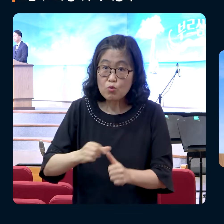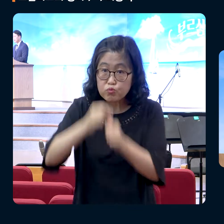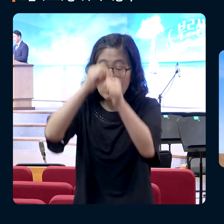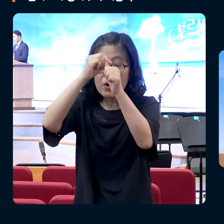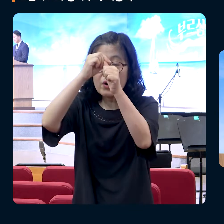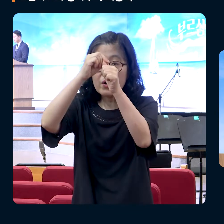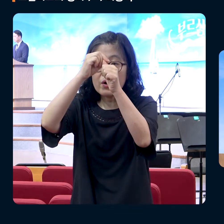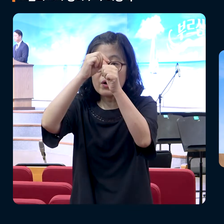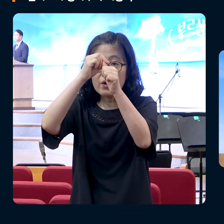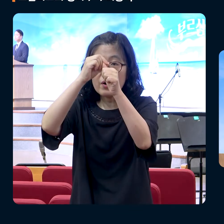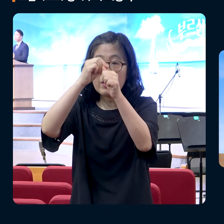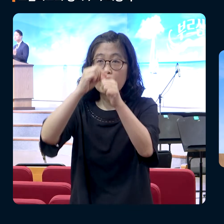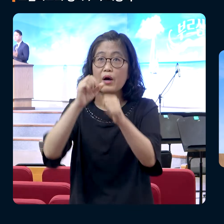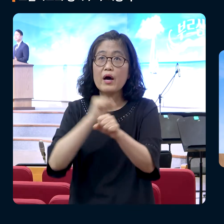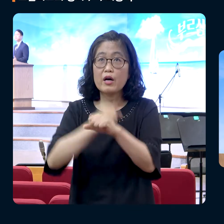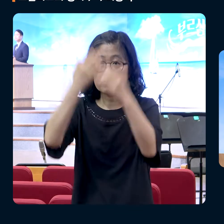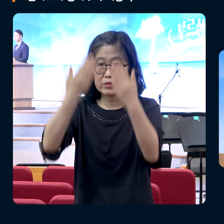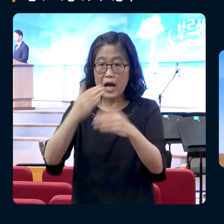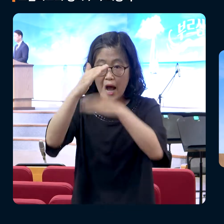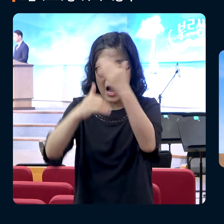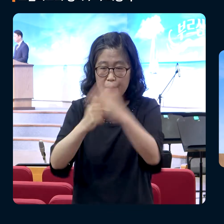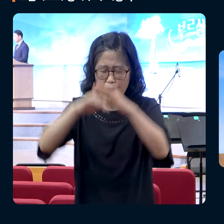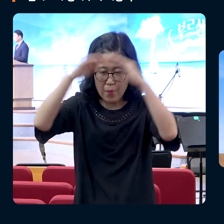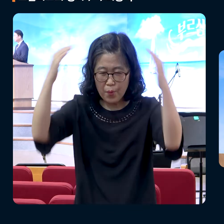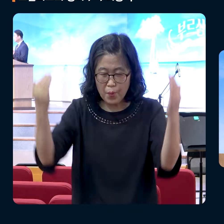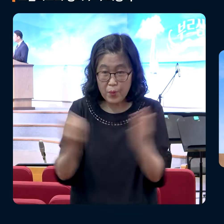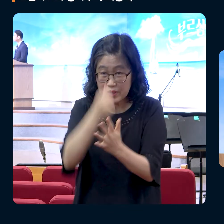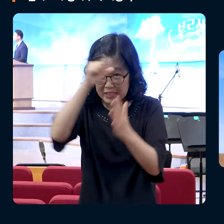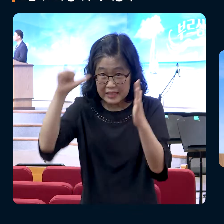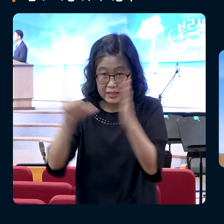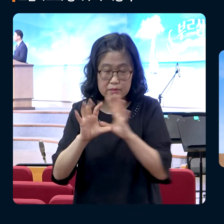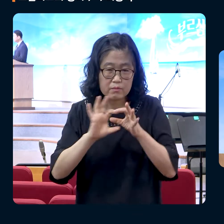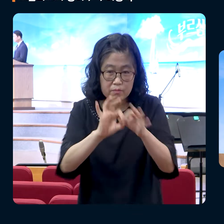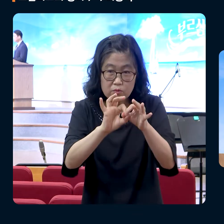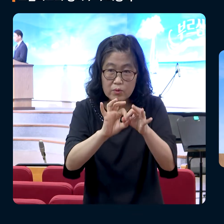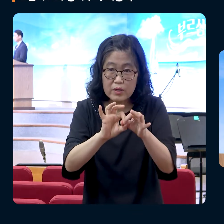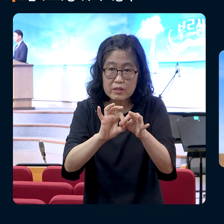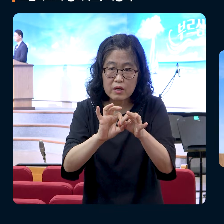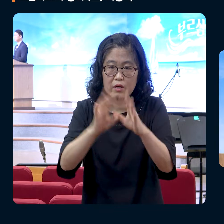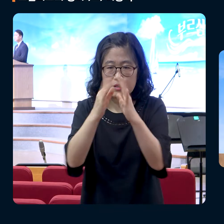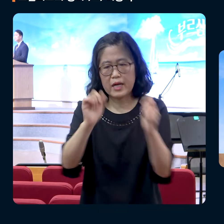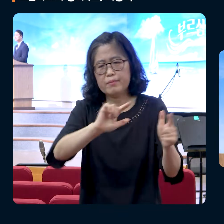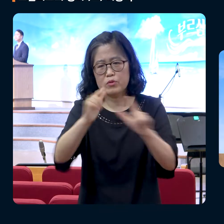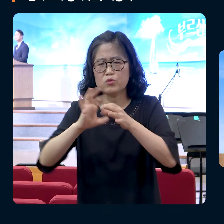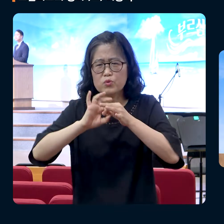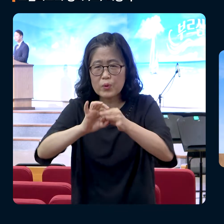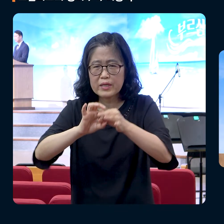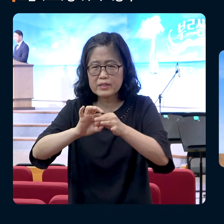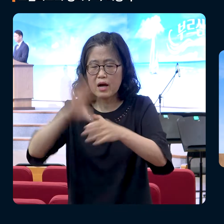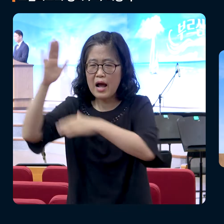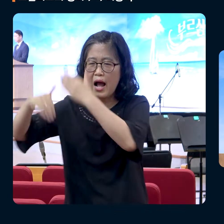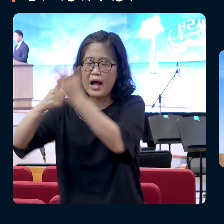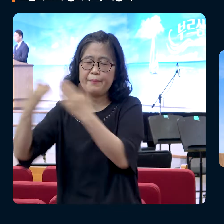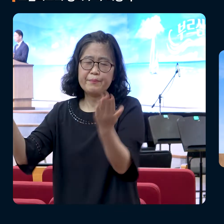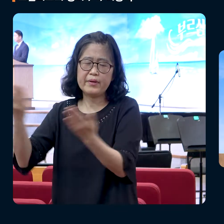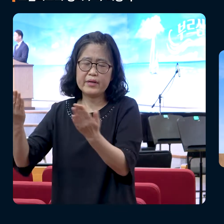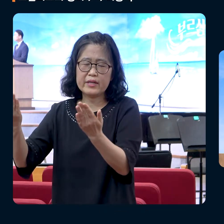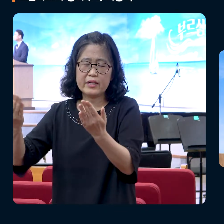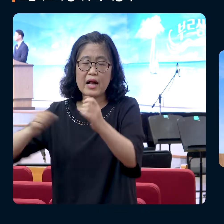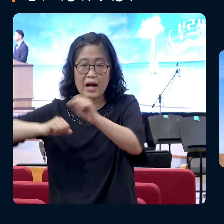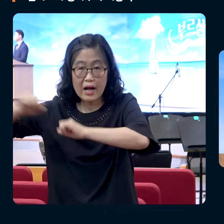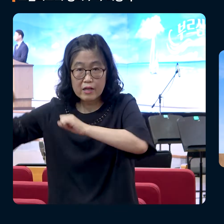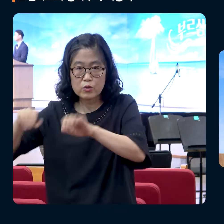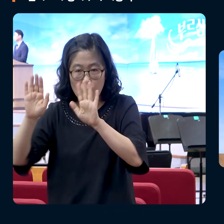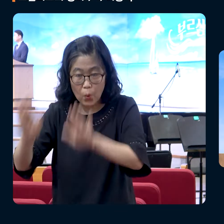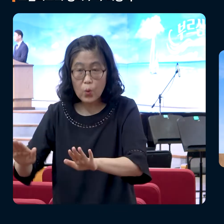구원하셨습니다. 하나님은 그렇게 모든 인생을 통해서, 이 온 세상의 일들을 통해서 자신의 일들을 행하셨고